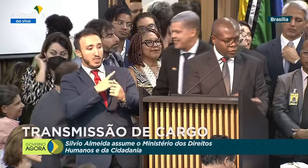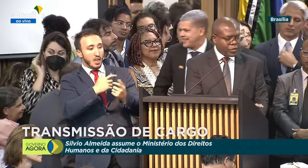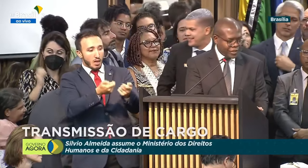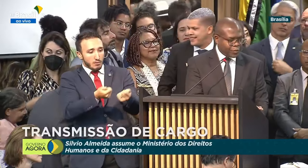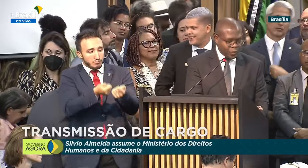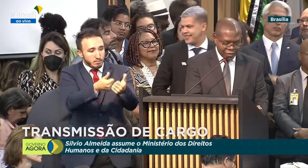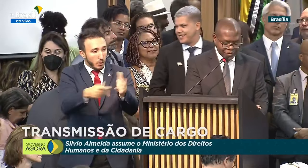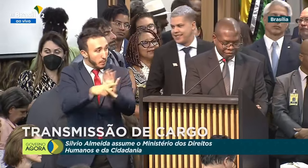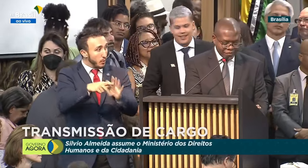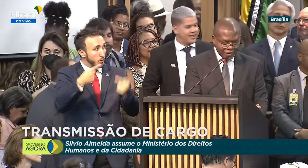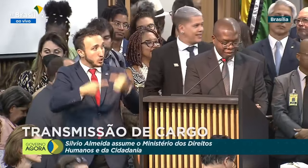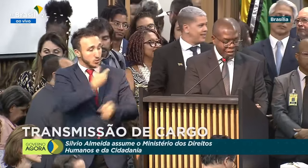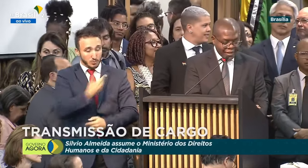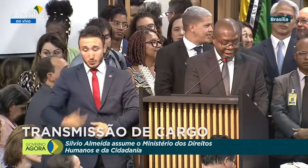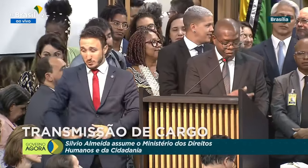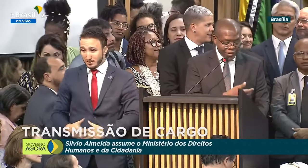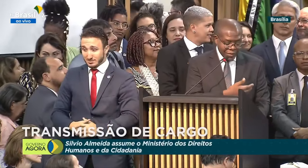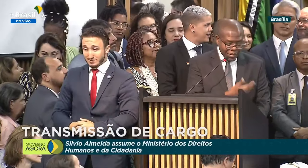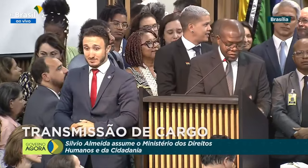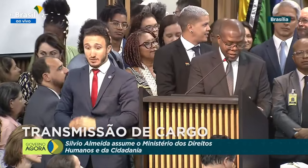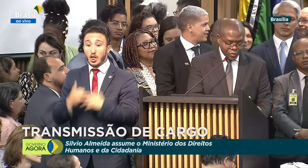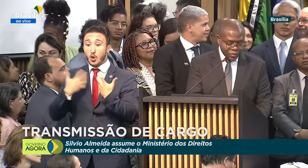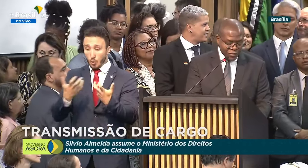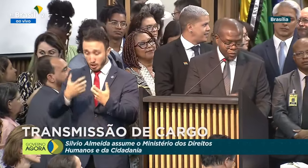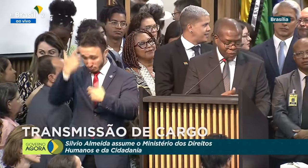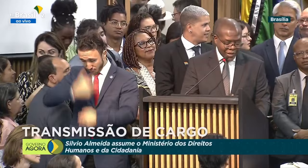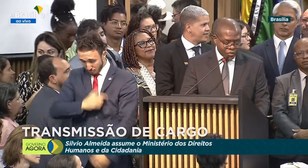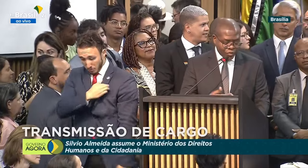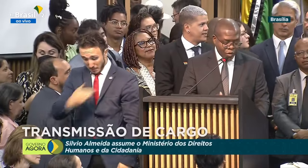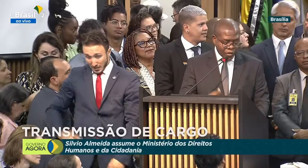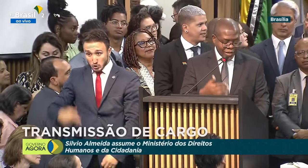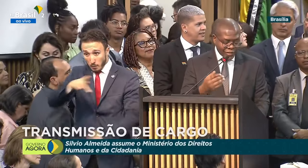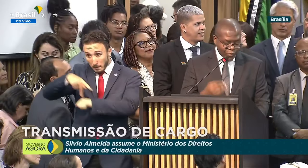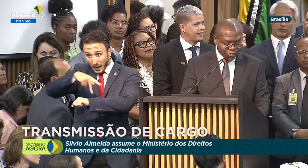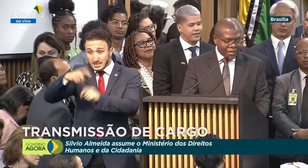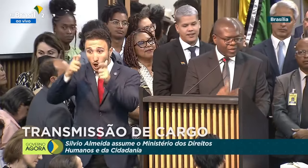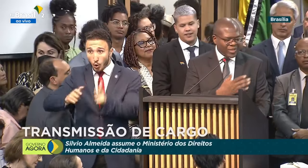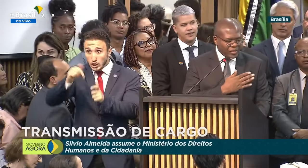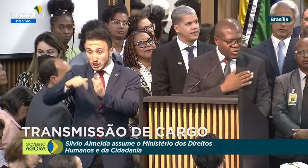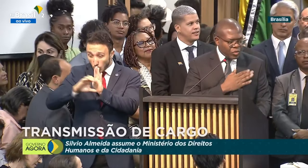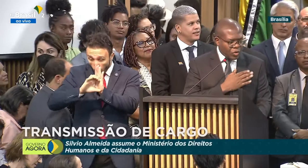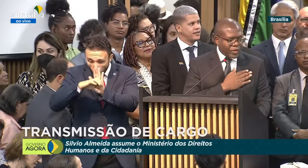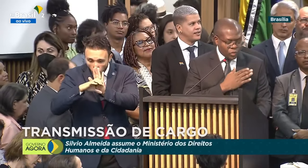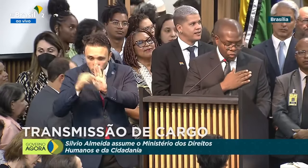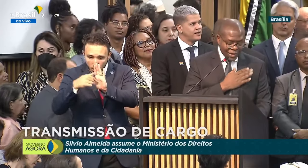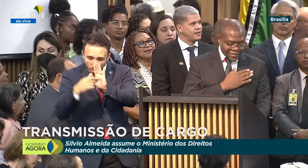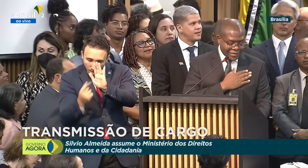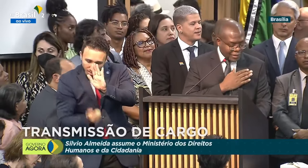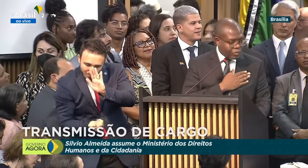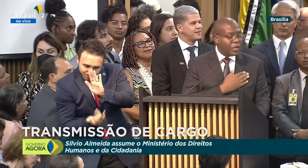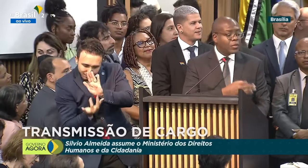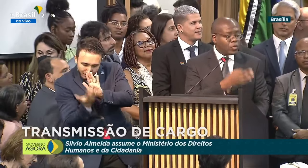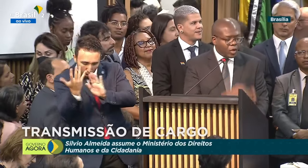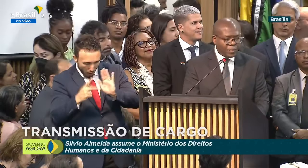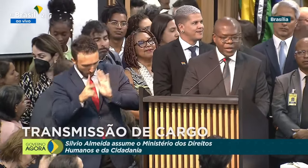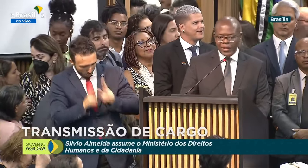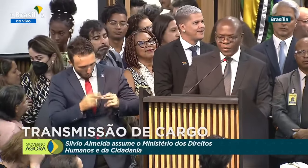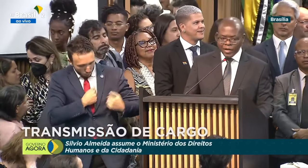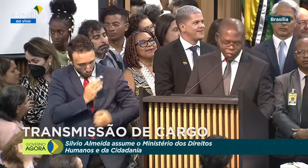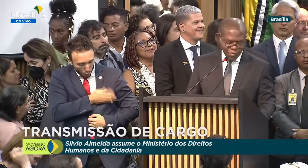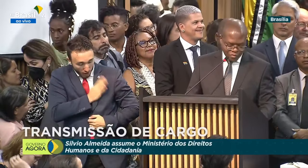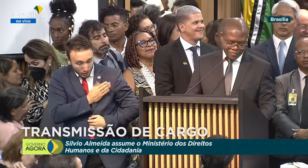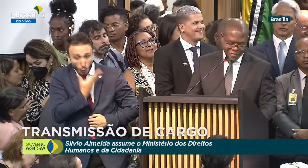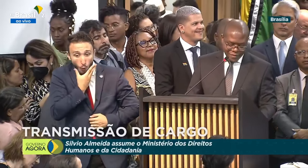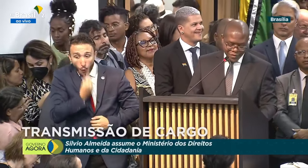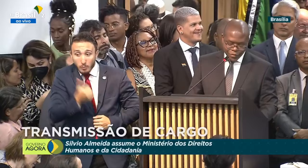diretos da nossa políticas públicas quero ser Ministro Direitos Humanos de um país no qual esse conceito ressoa e no coração do homem